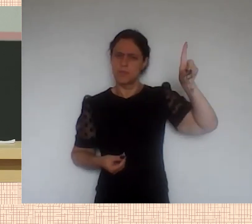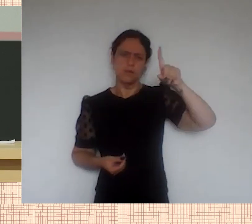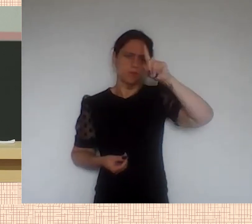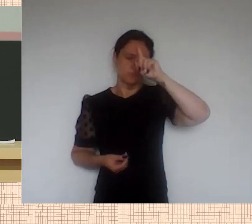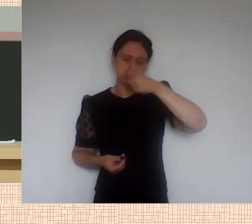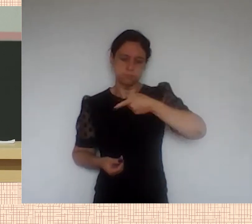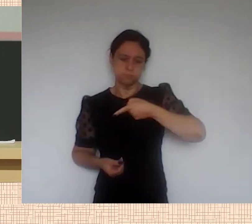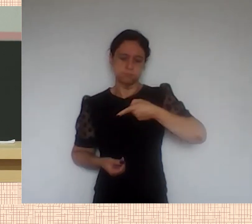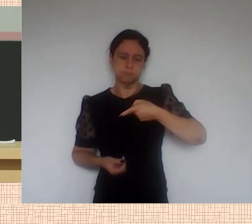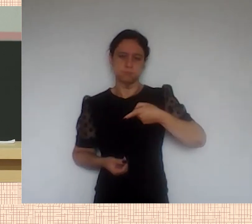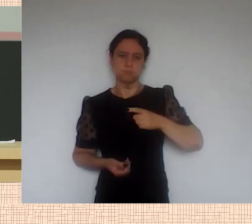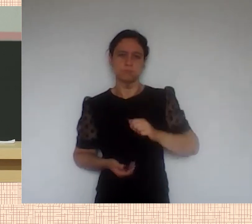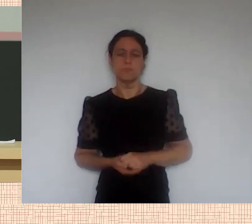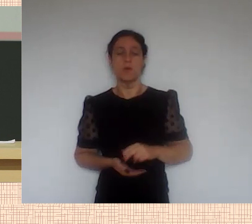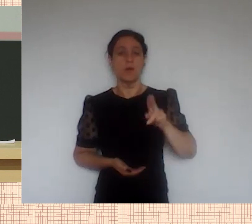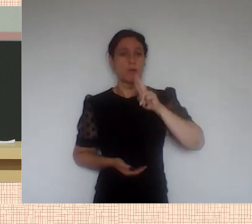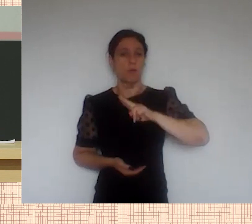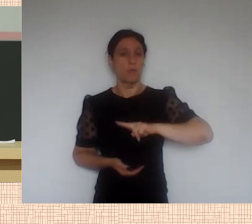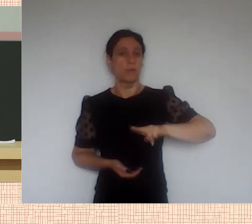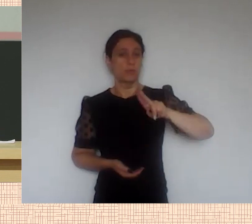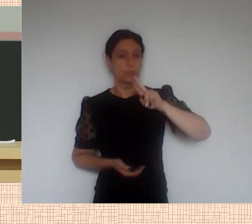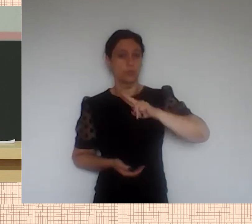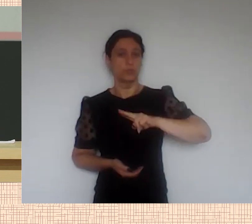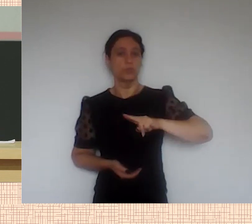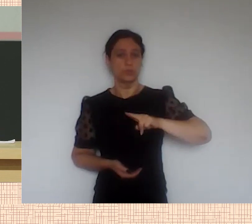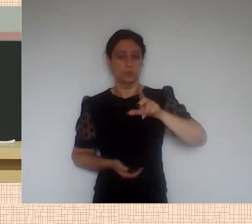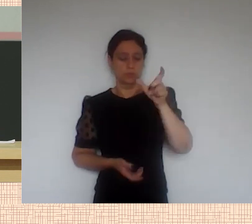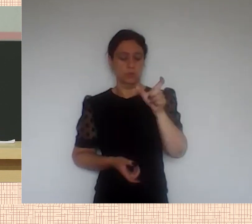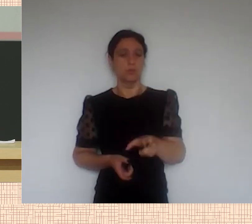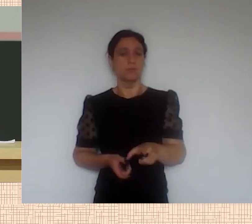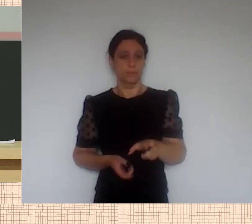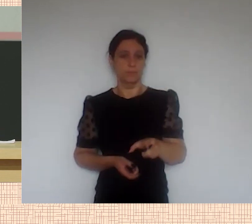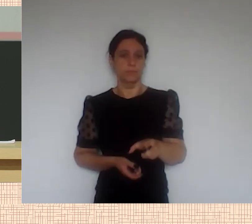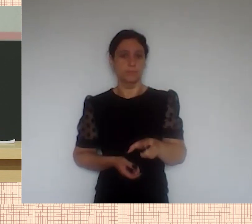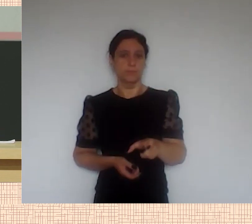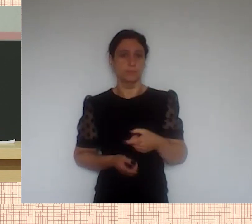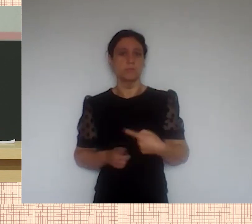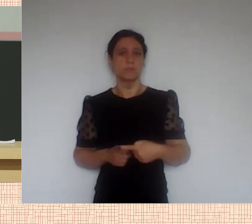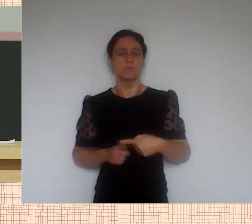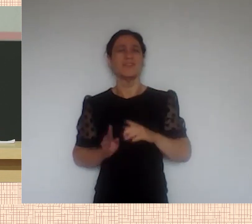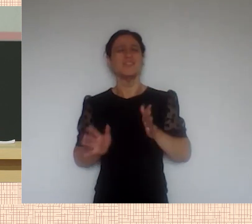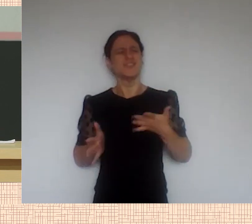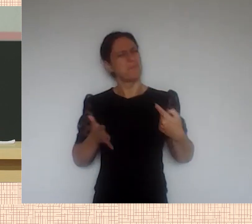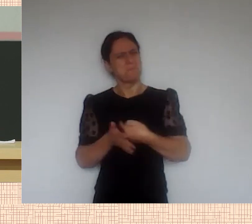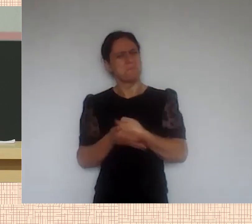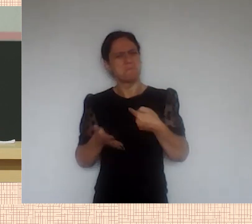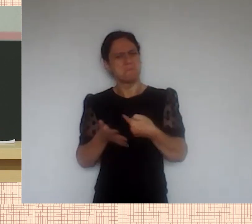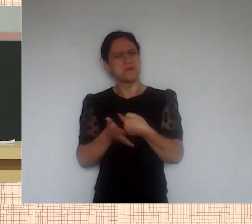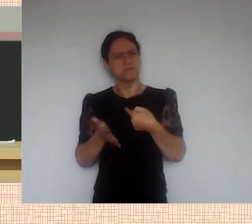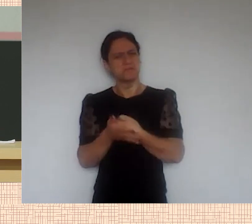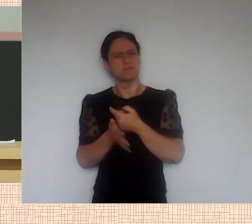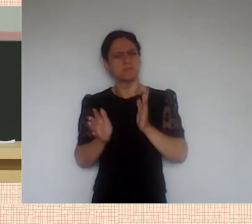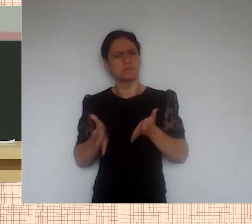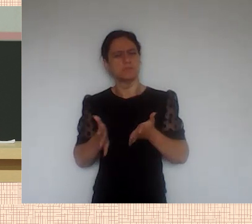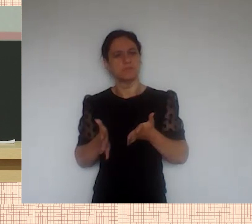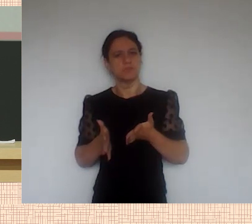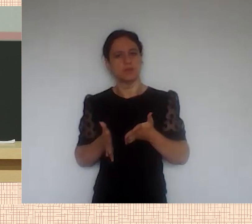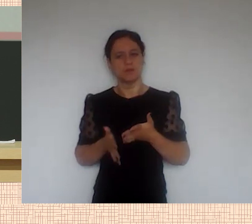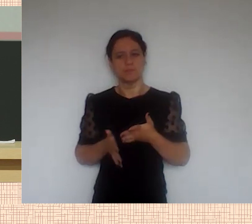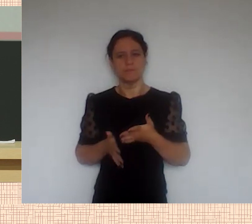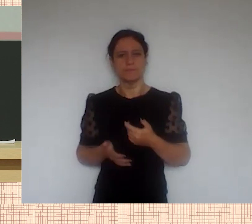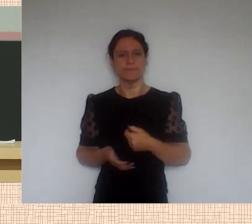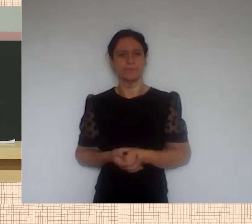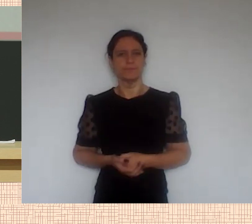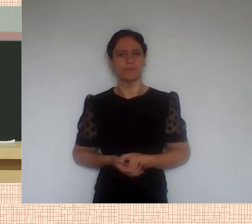eu já fui indagado assim: você não acredita na autoridade do Espírito Santo? Você não acredita na direção do Espírito Santo?